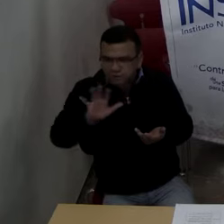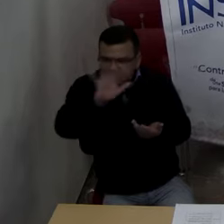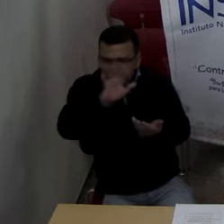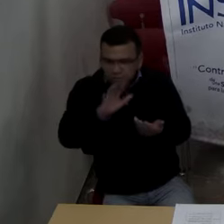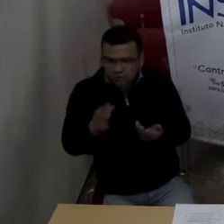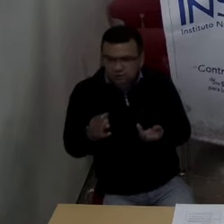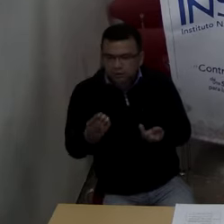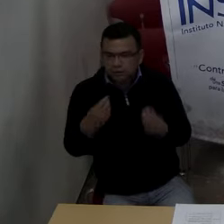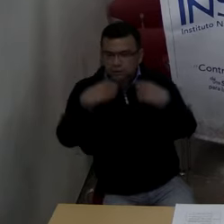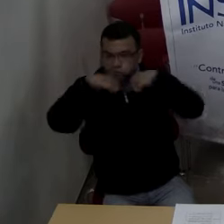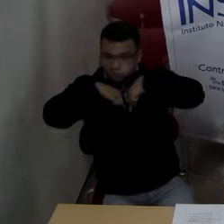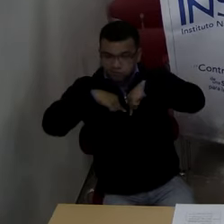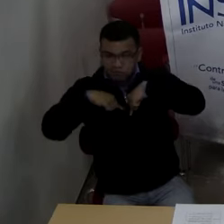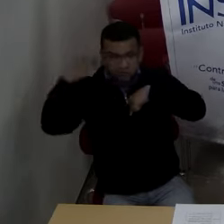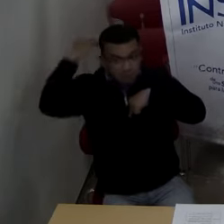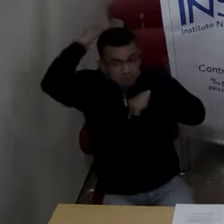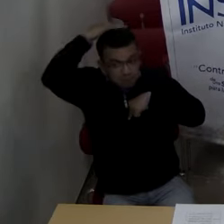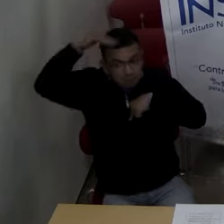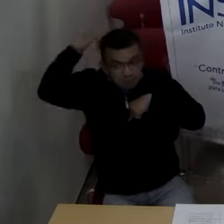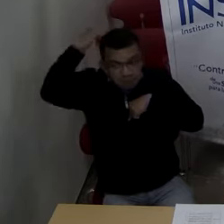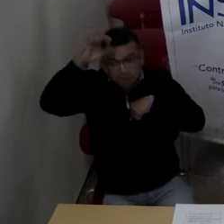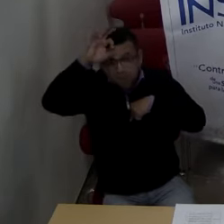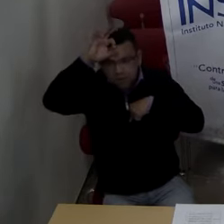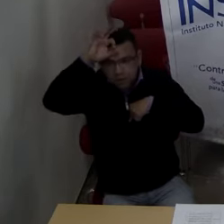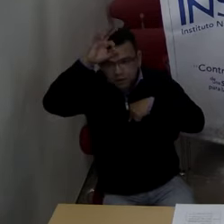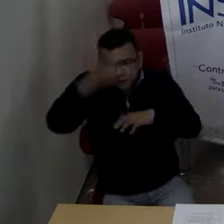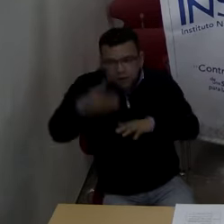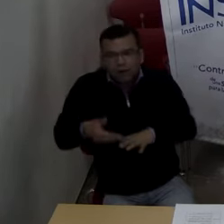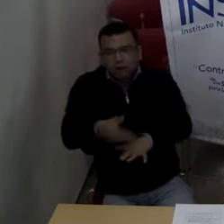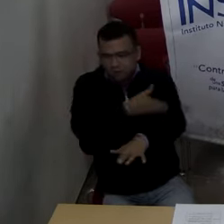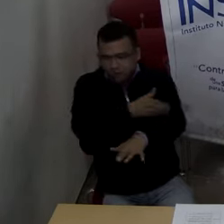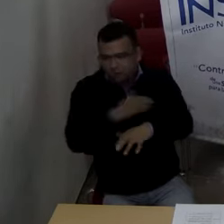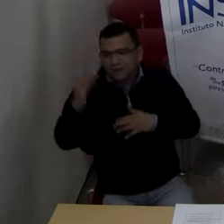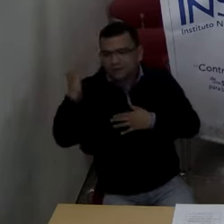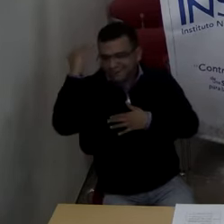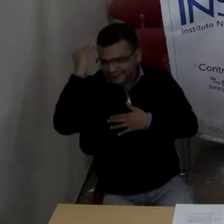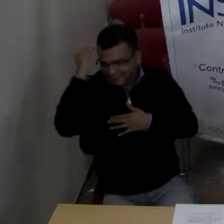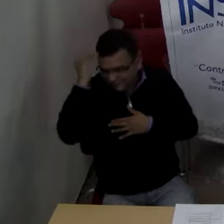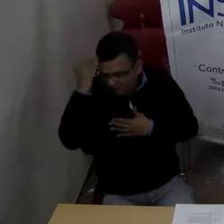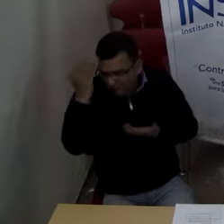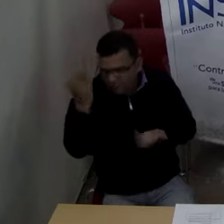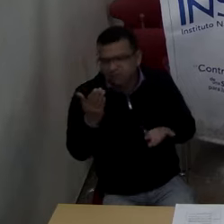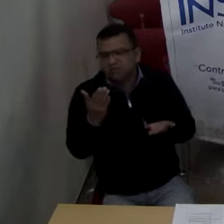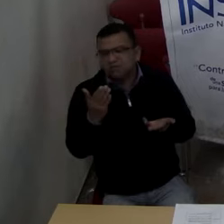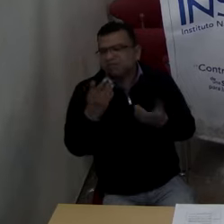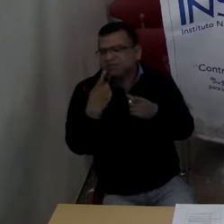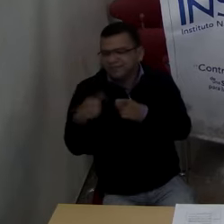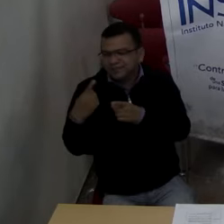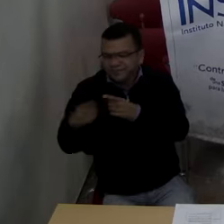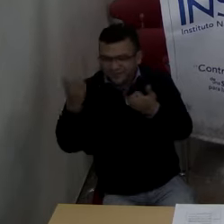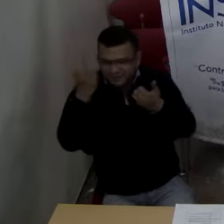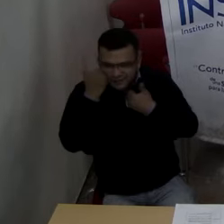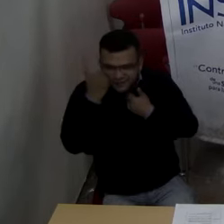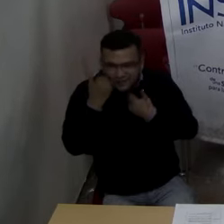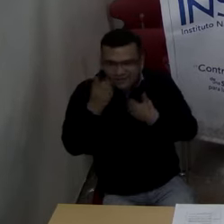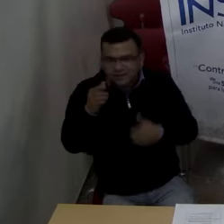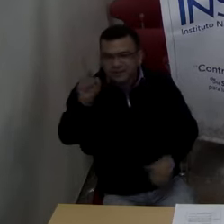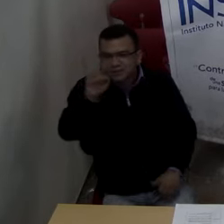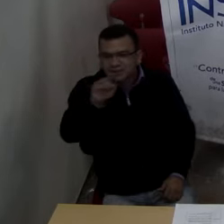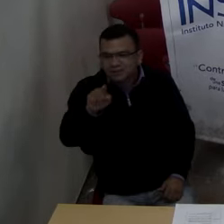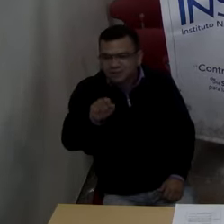También se toma, por ejemplo, en el control prenatal la altura uterina. Esto es el tamaño, cómo